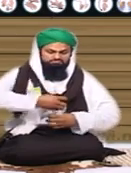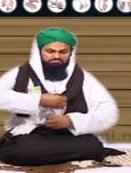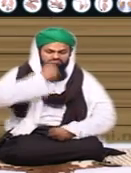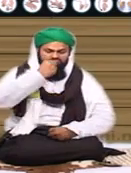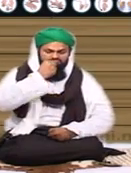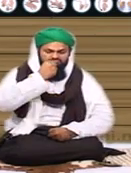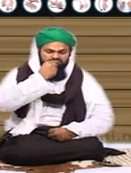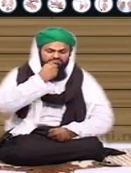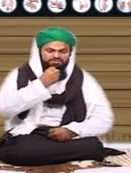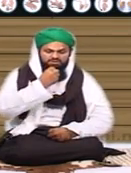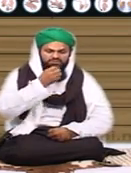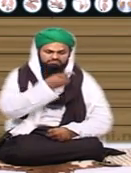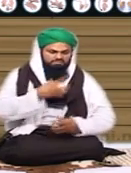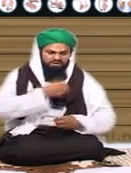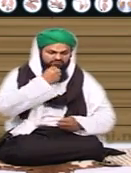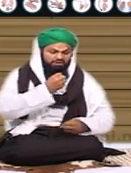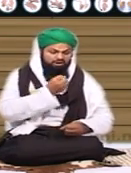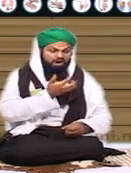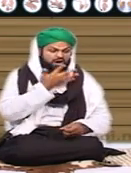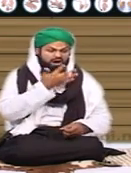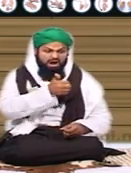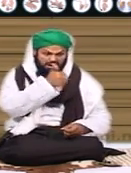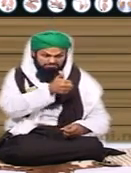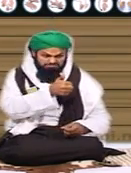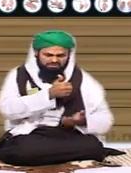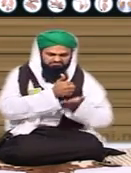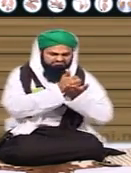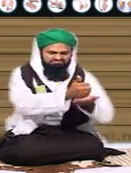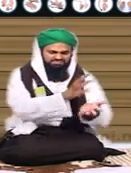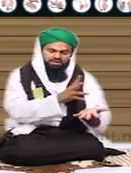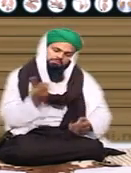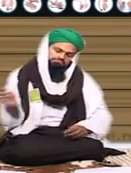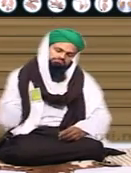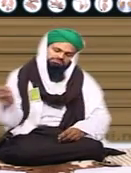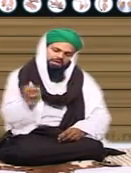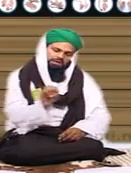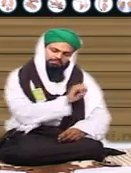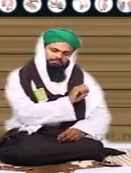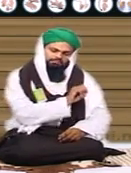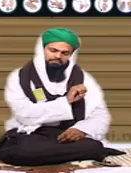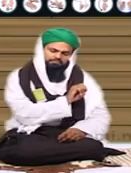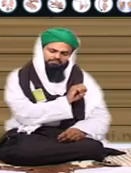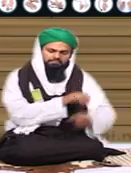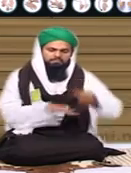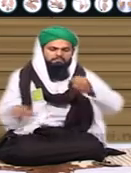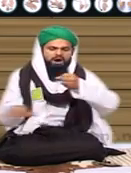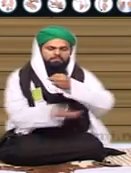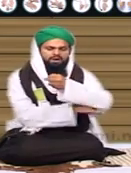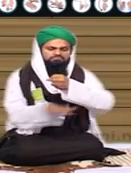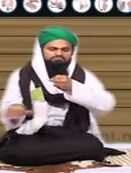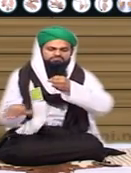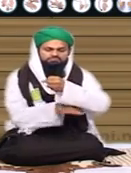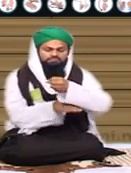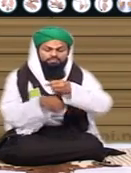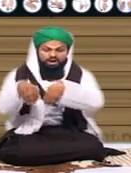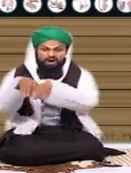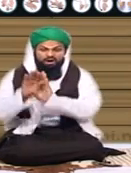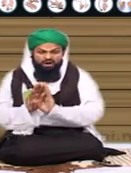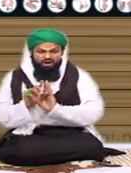بھی زیادہ قیمت کا کپڑا کفن میں آپ کے نہیں ہوگا، آپ کو وہی کپڑا، جو قبر اس کو ملی وہی قبر